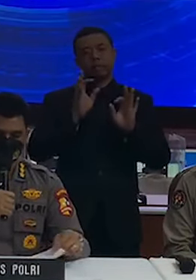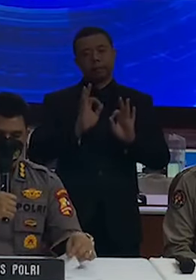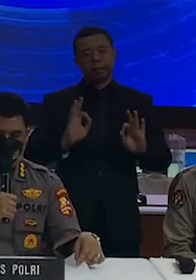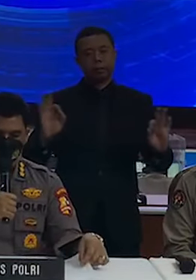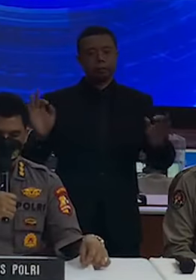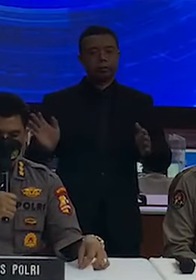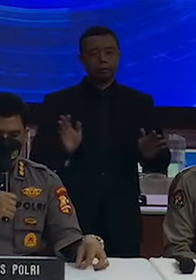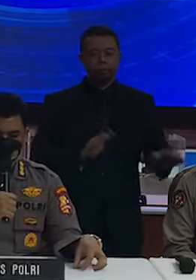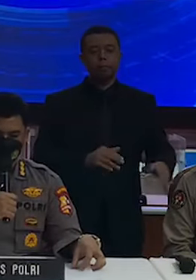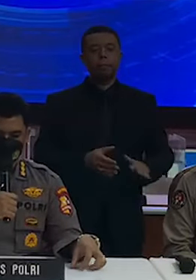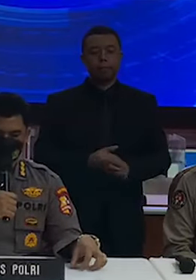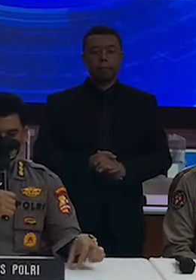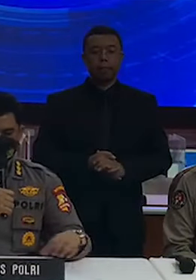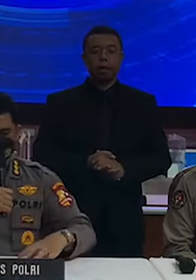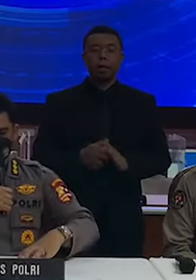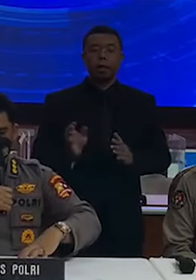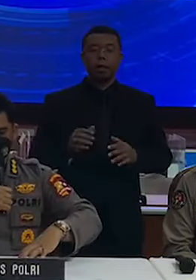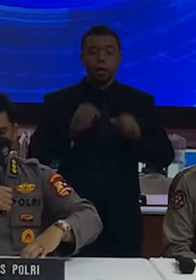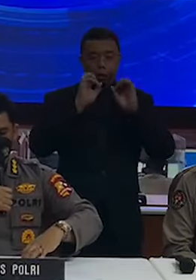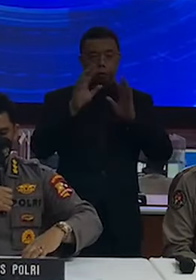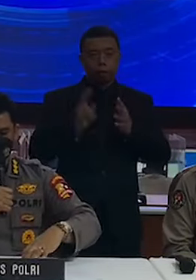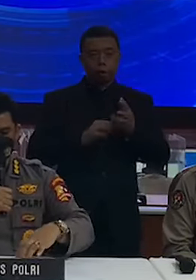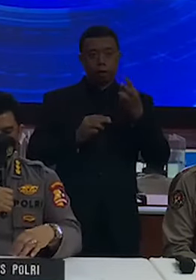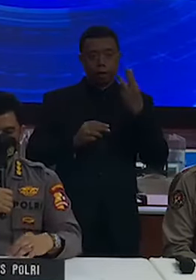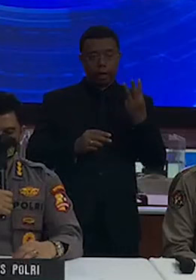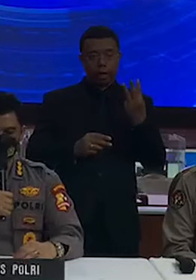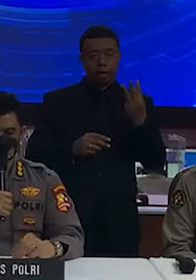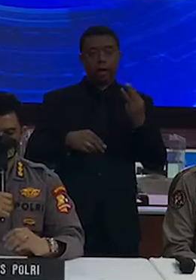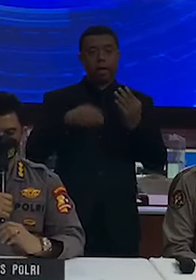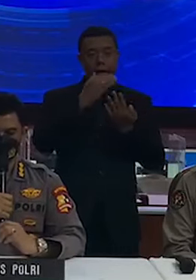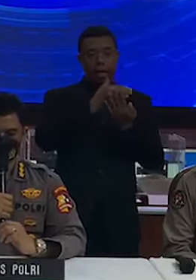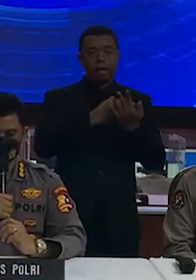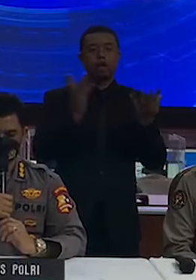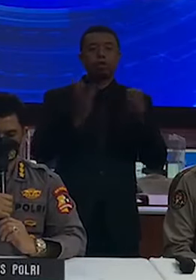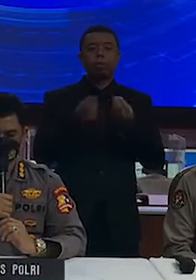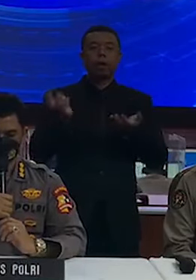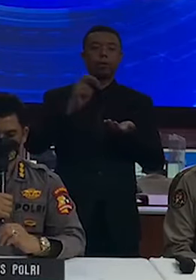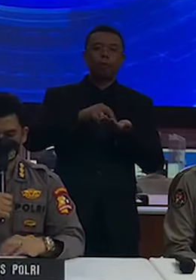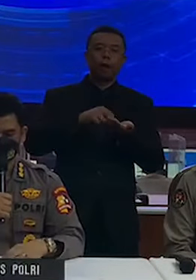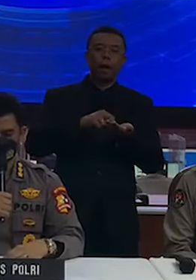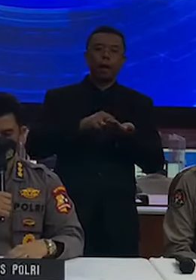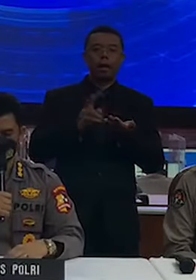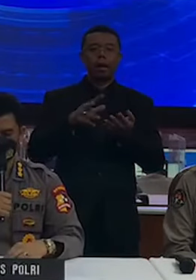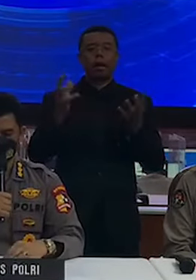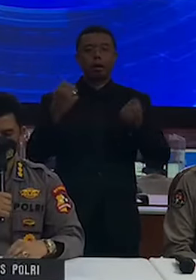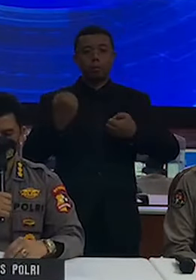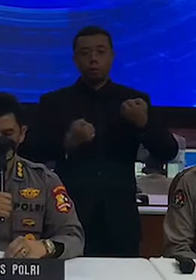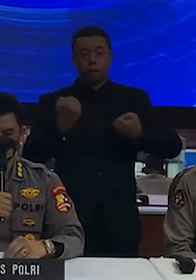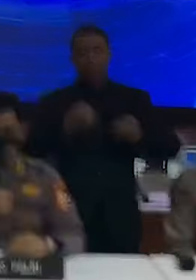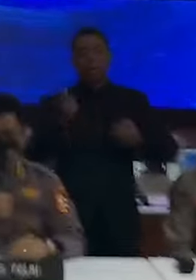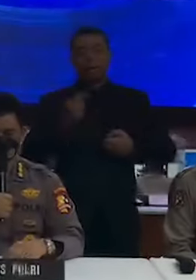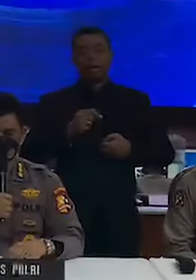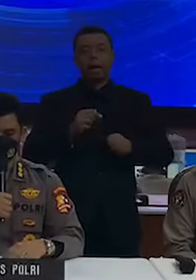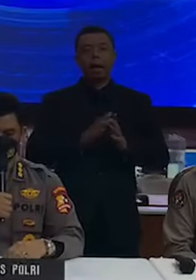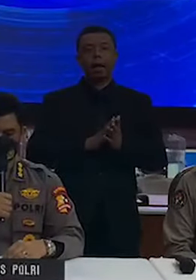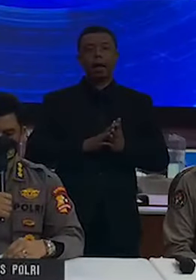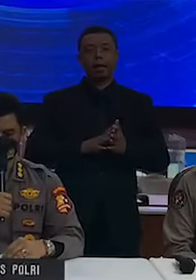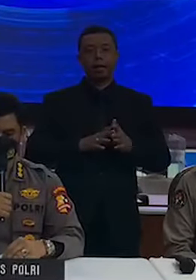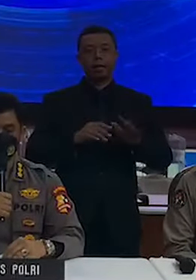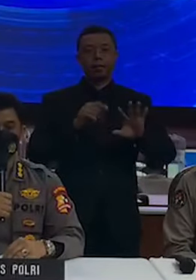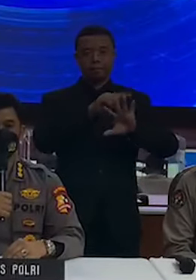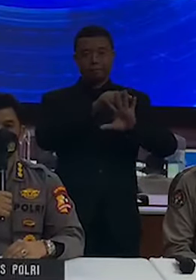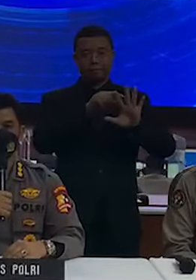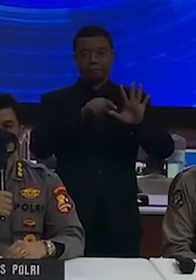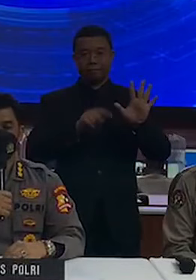penurunan. Kemudian informasi yang ketiga, data jumlah penumpang dan jumlah kendaraan dari 5 moda